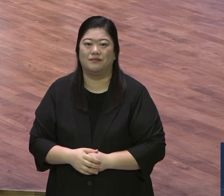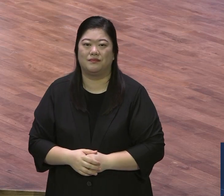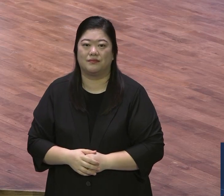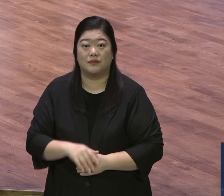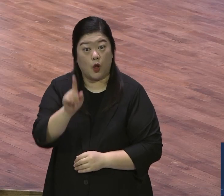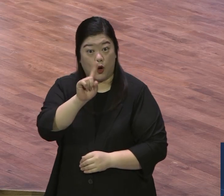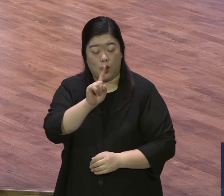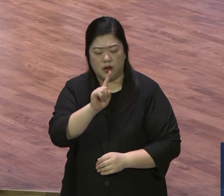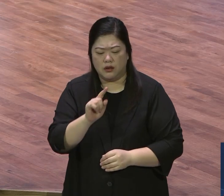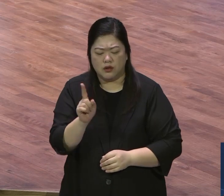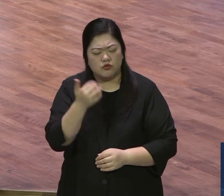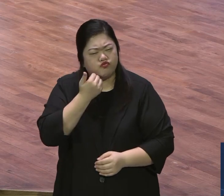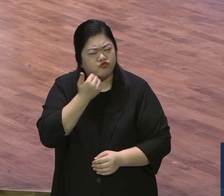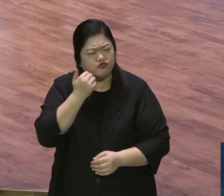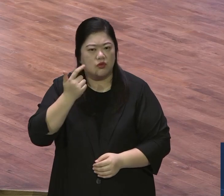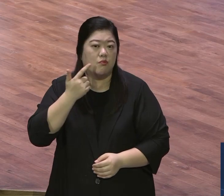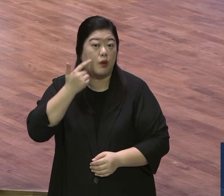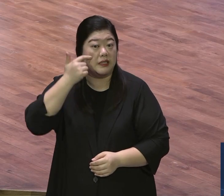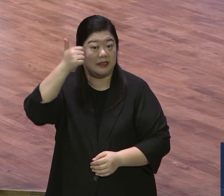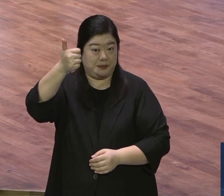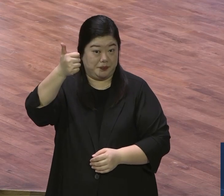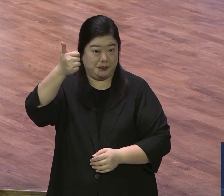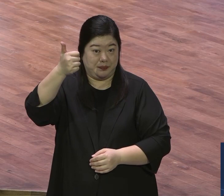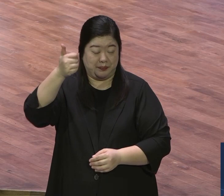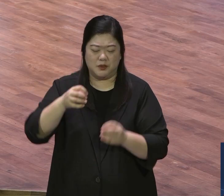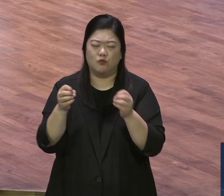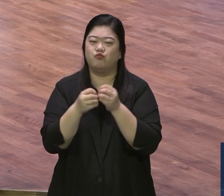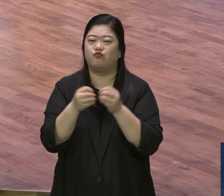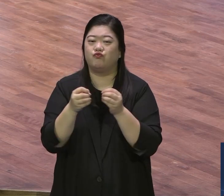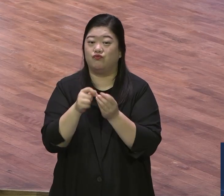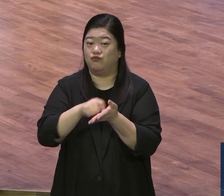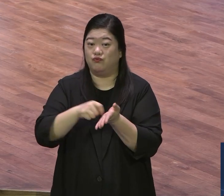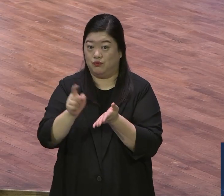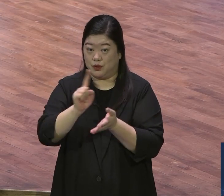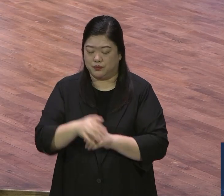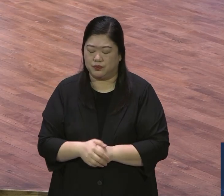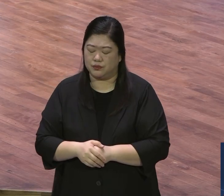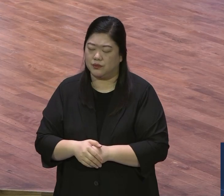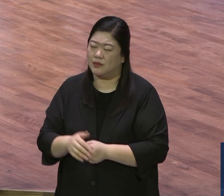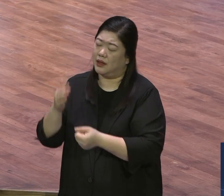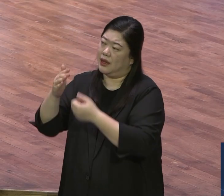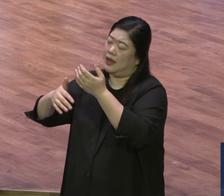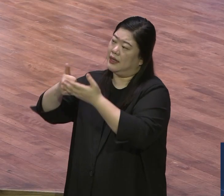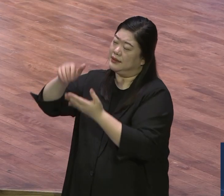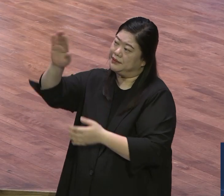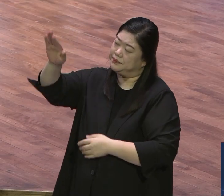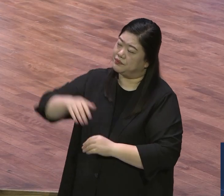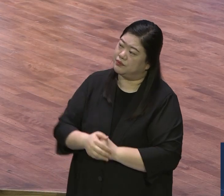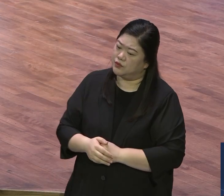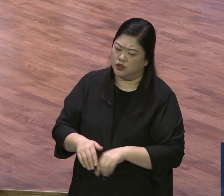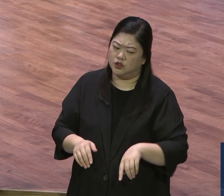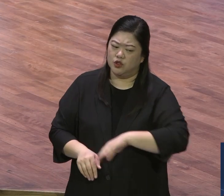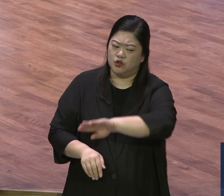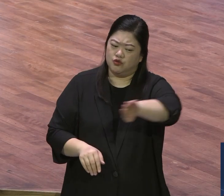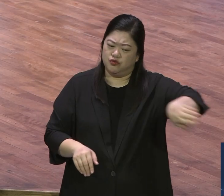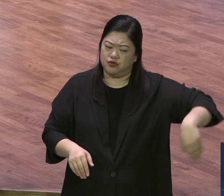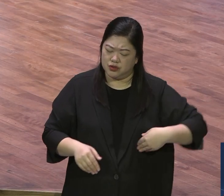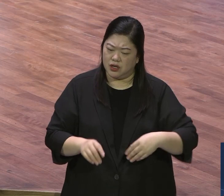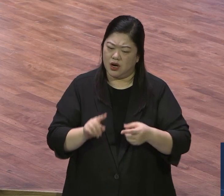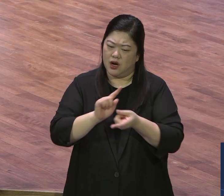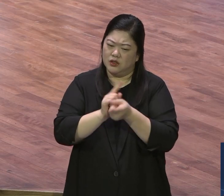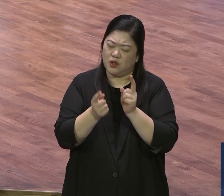썼어요. 하나님 우리가 얼마나 서로 거짓과 막말을 했으면 주둥이를